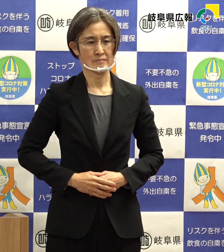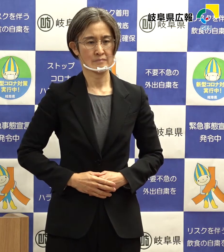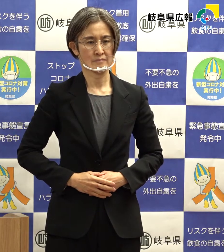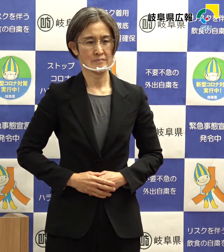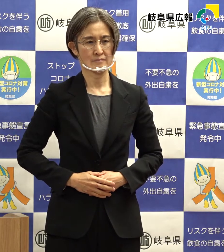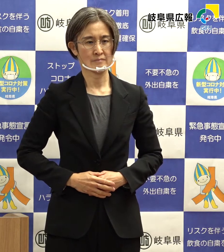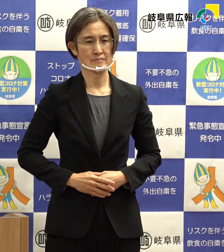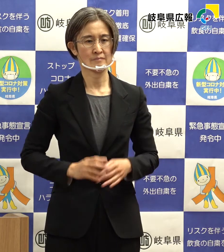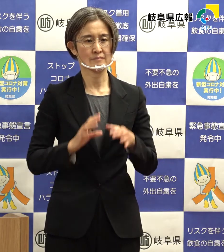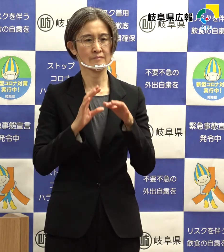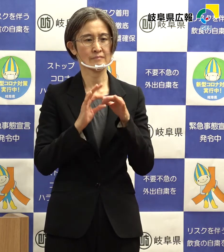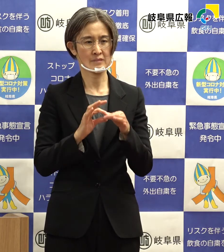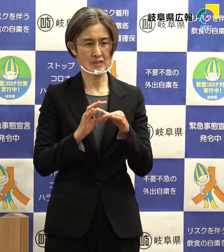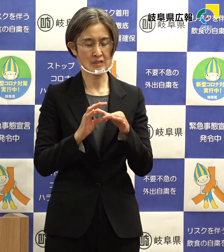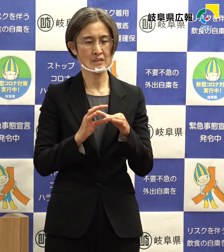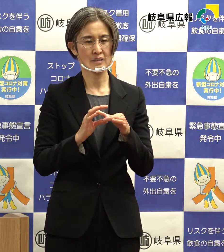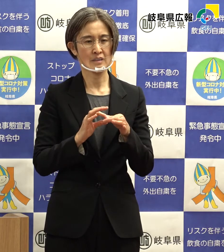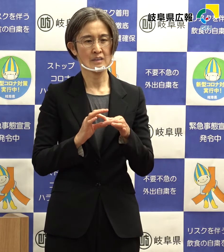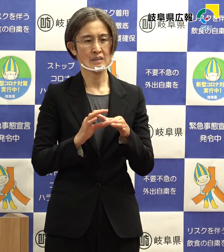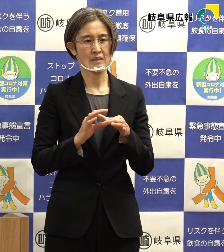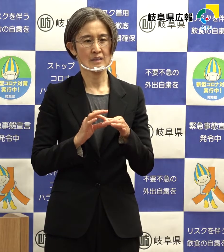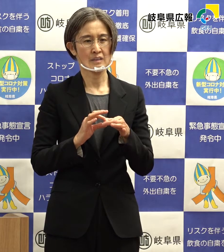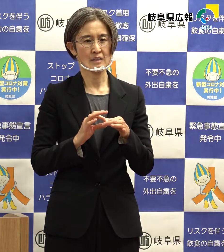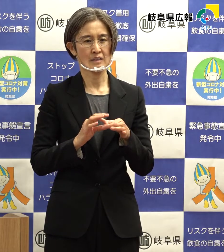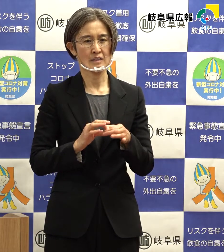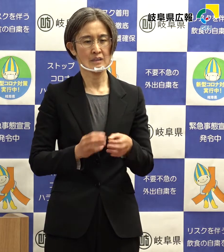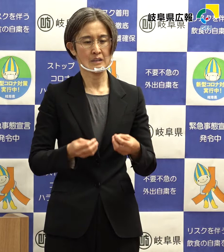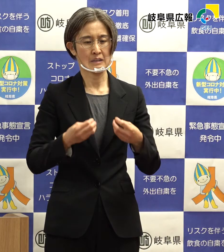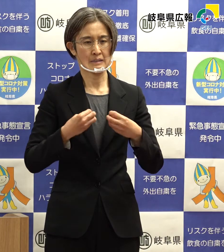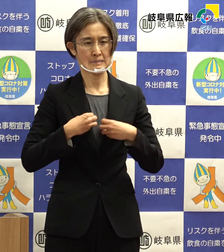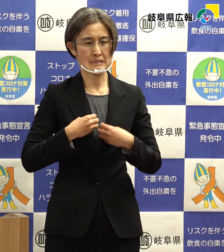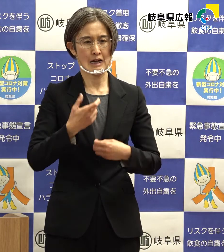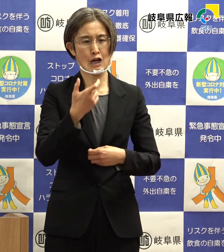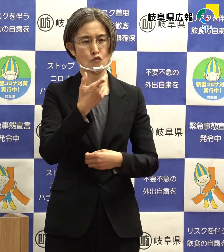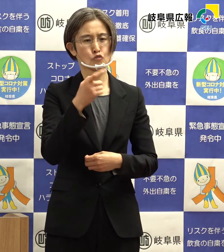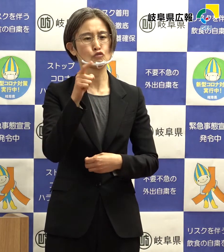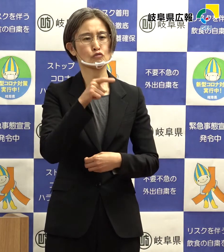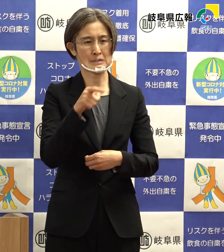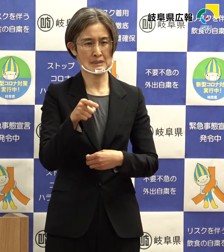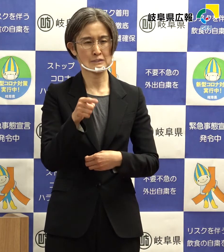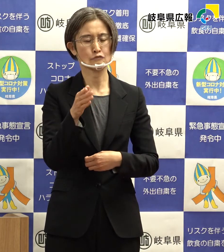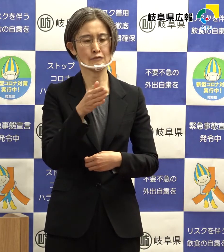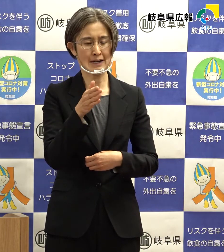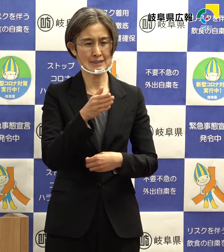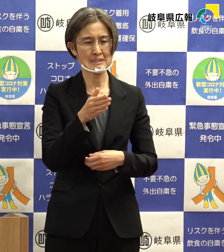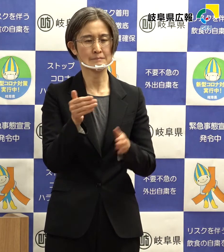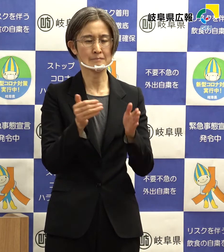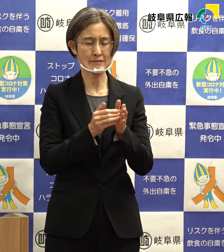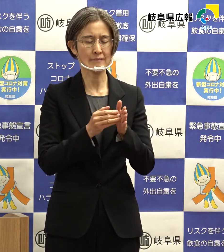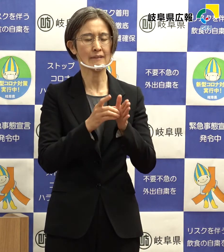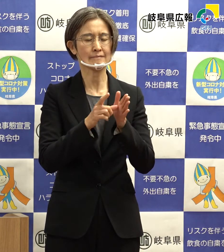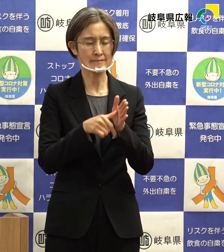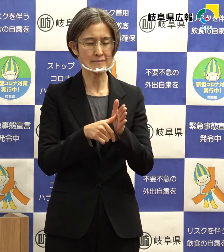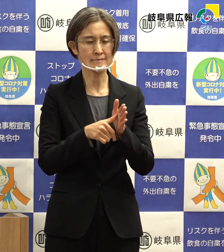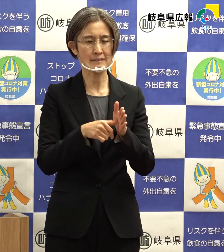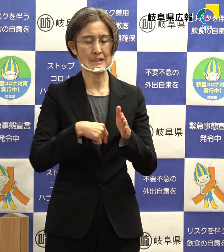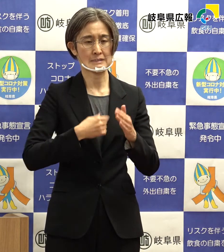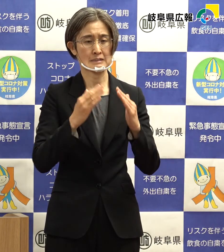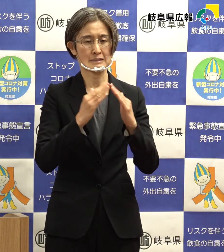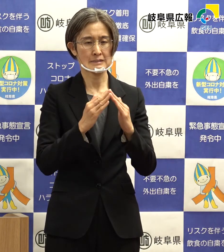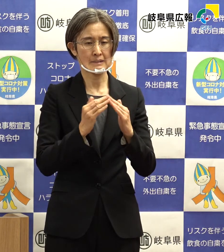このレベルで60人ぐらいであればですね、自宅待機者ゼロの体制は十分維持できるというふうに思っておりますけど